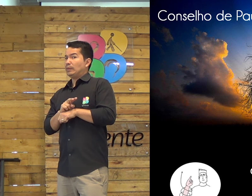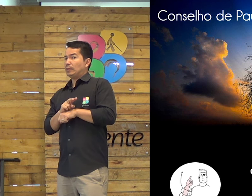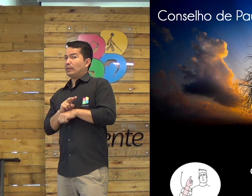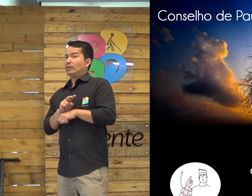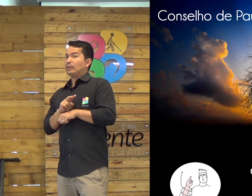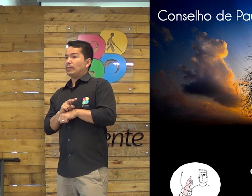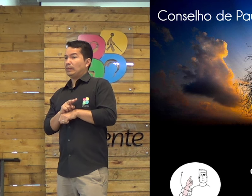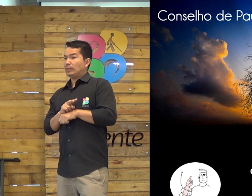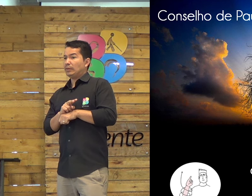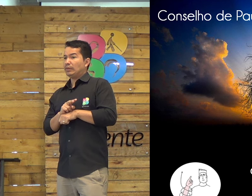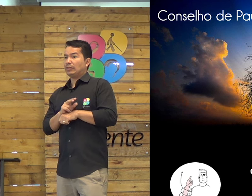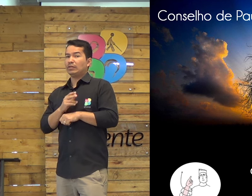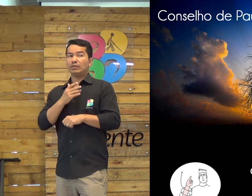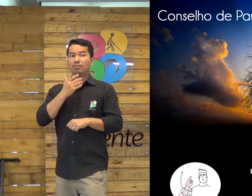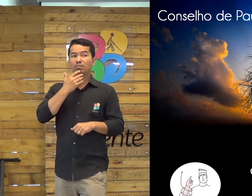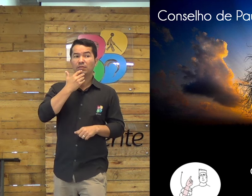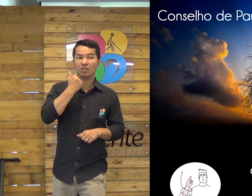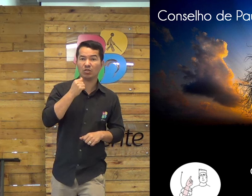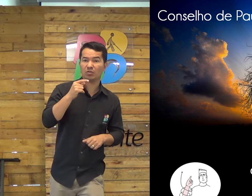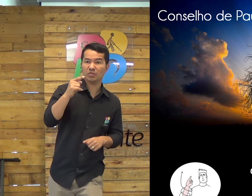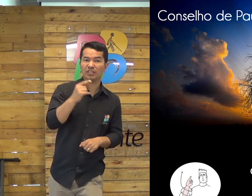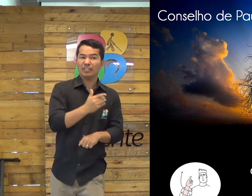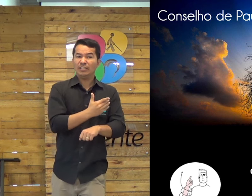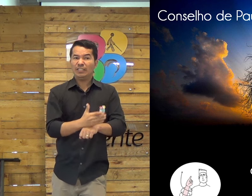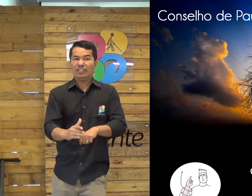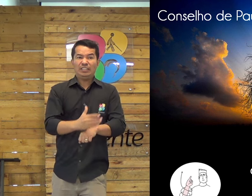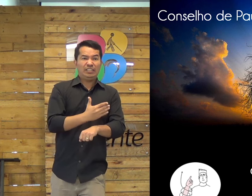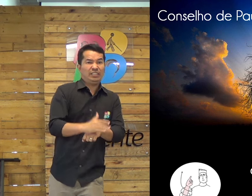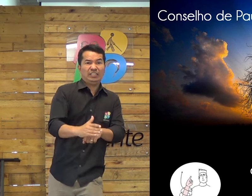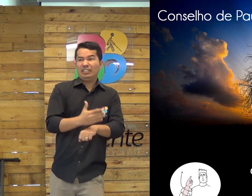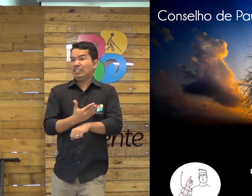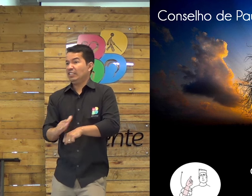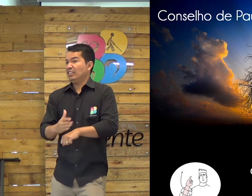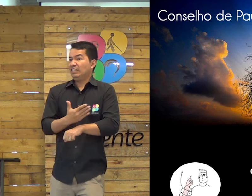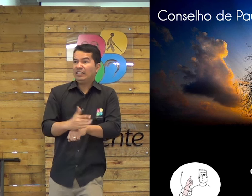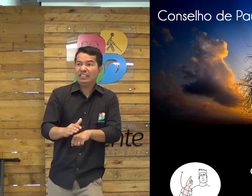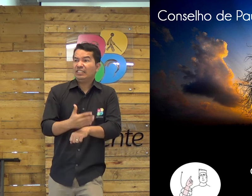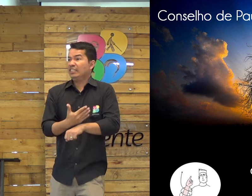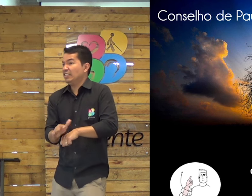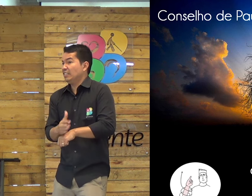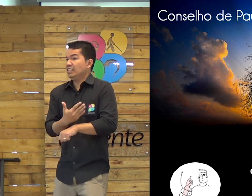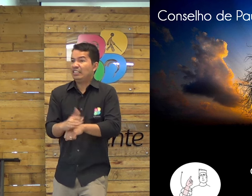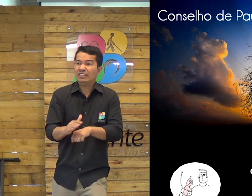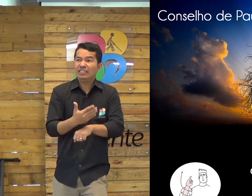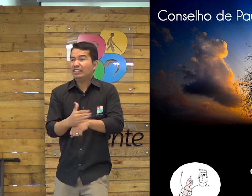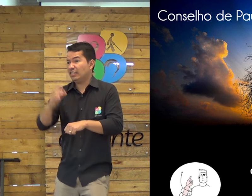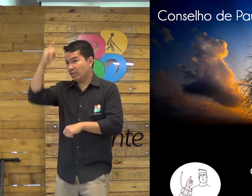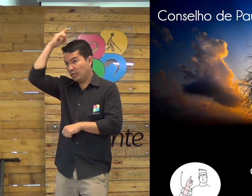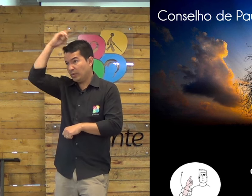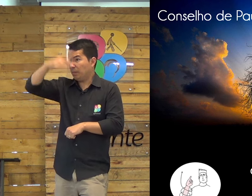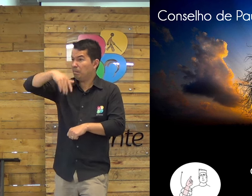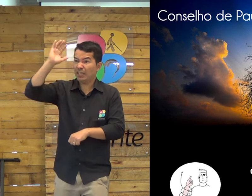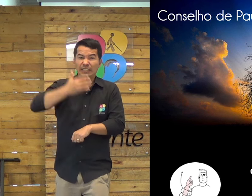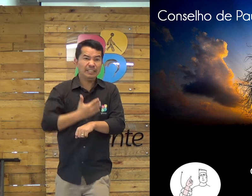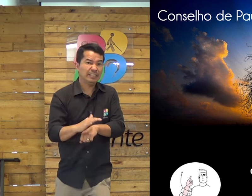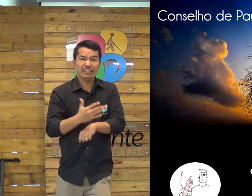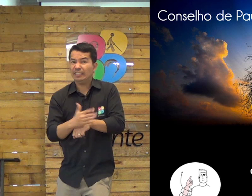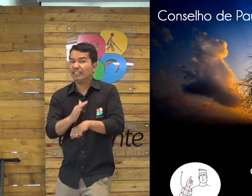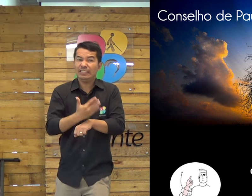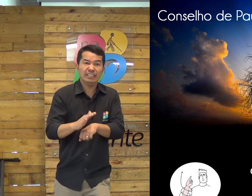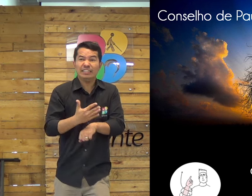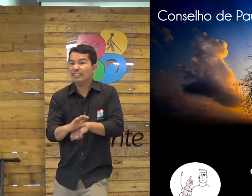Tome cuidado com isso. Muito cuidado. É melhor você começar a exercer esse dom, começar a praticar, começar